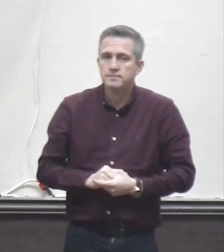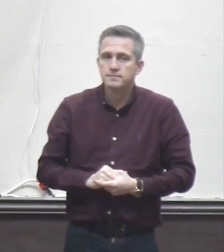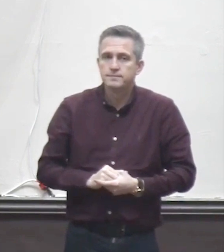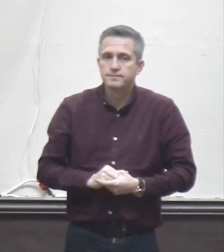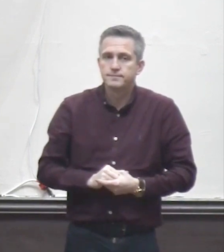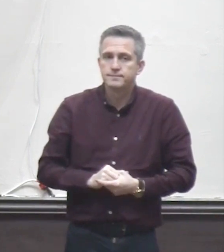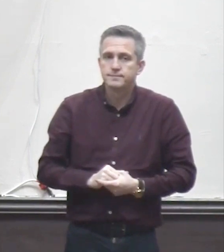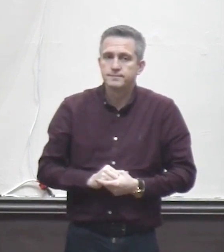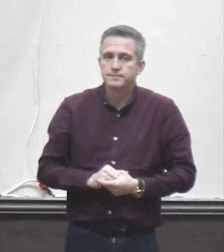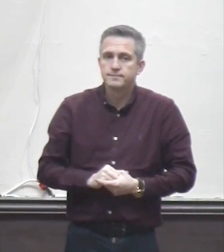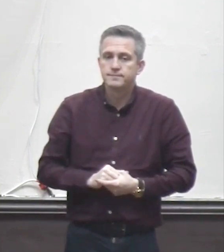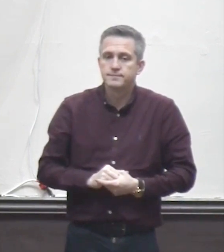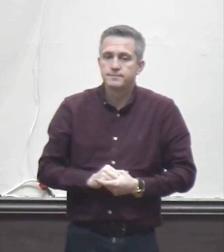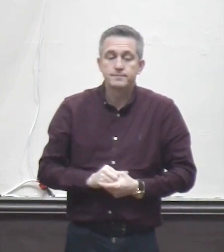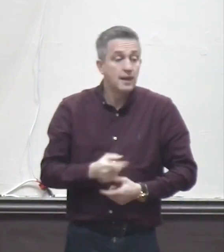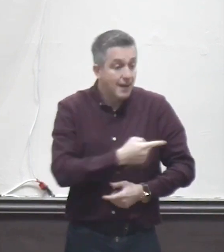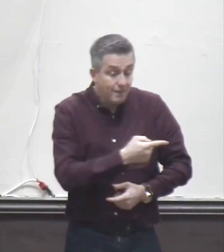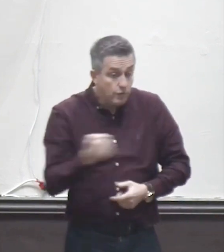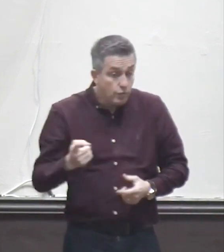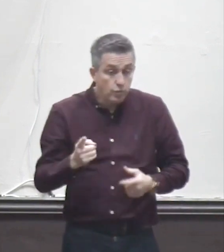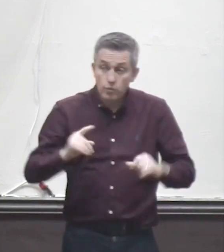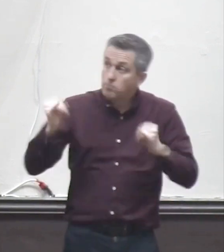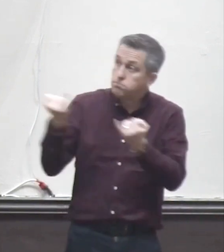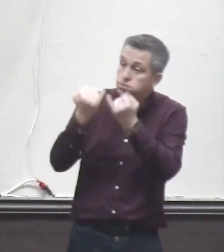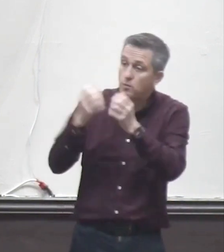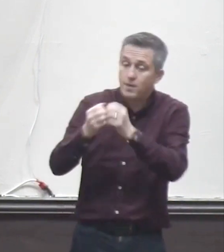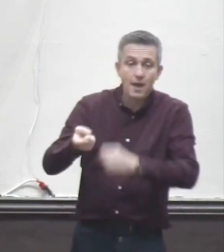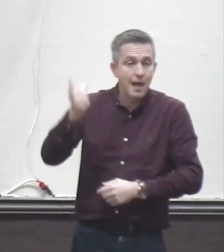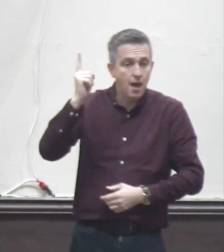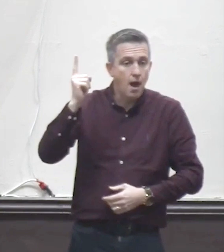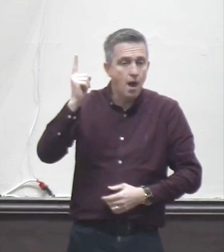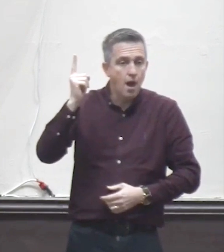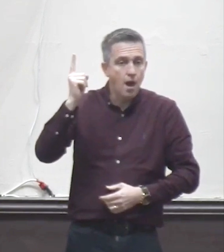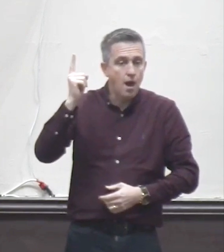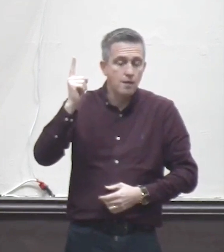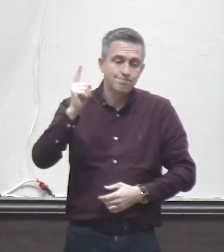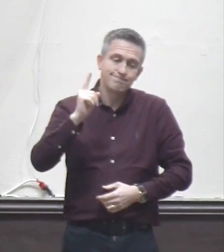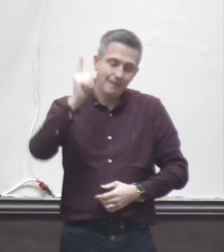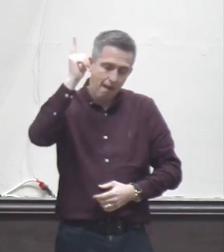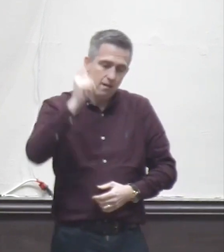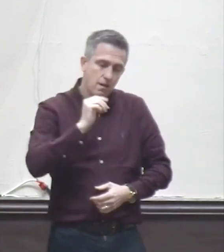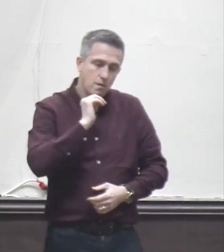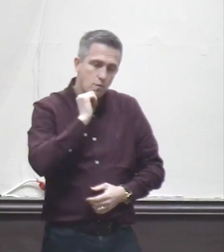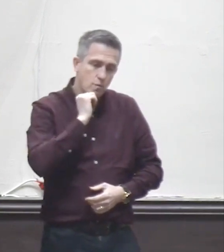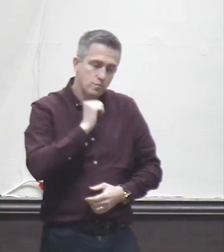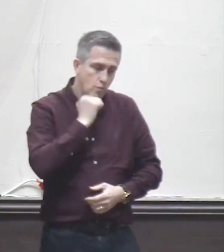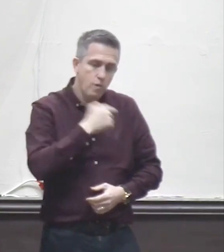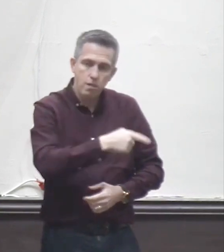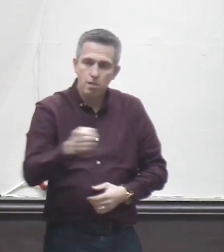كَانُوا يَعْمَلُونَ, and if they were to commit shirk with Allah, Allah Azza wa Jal will destroy every action that they